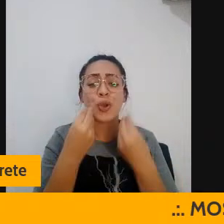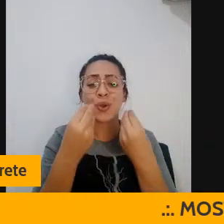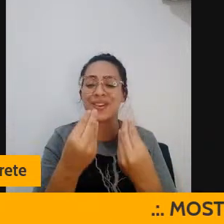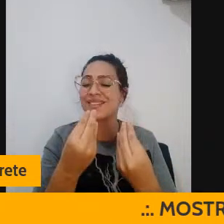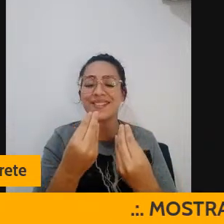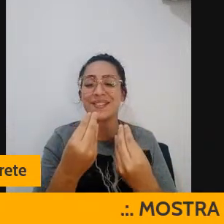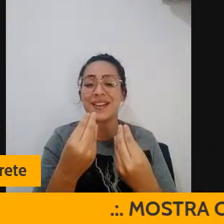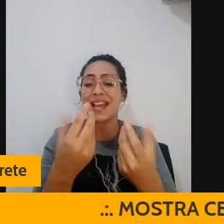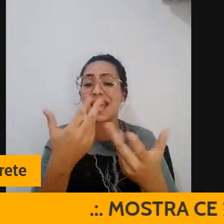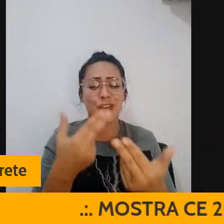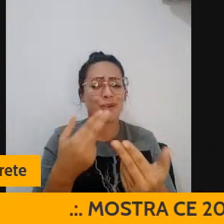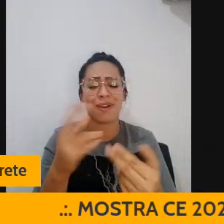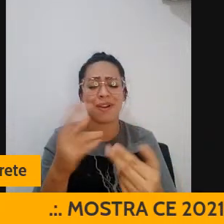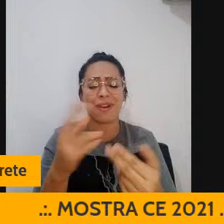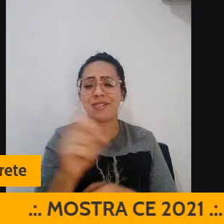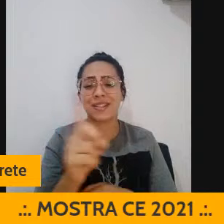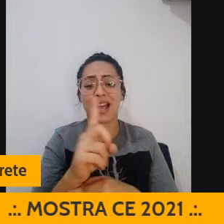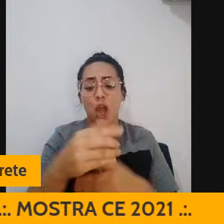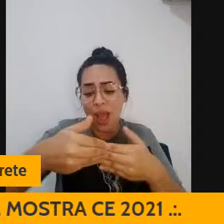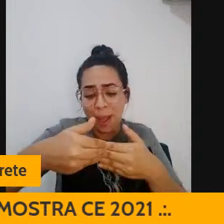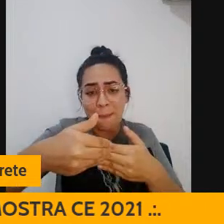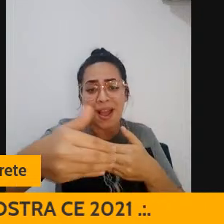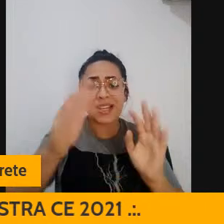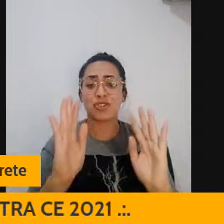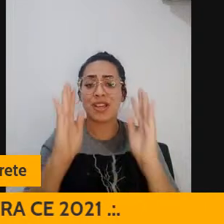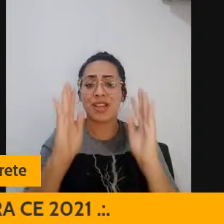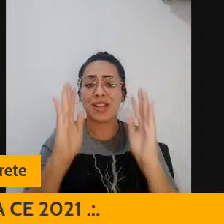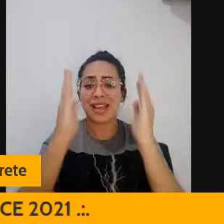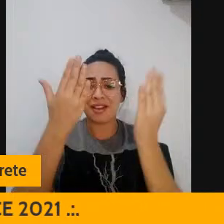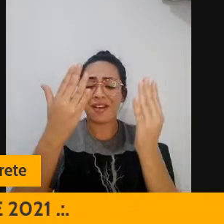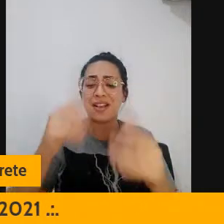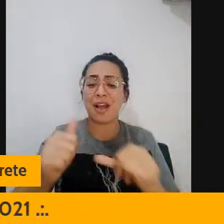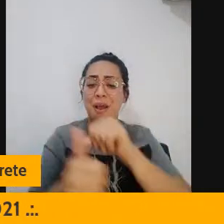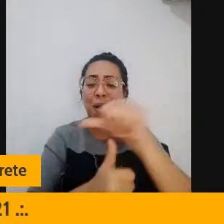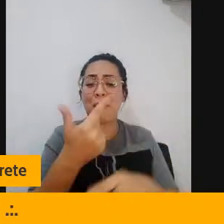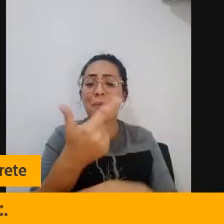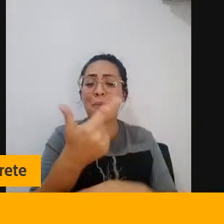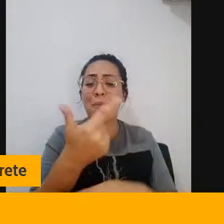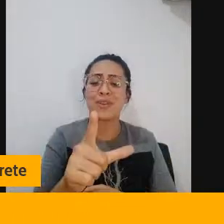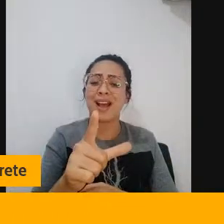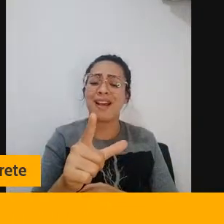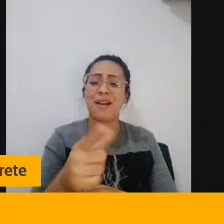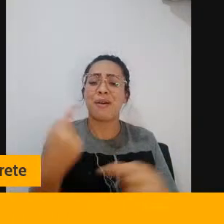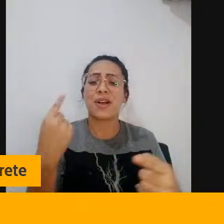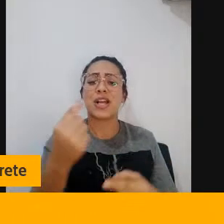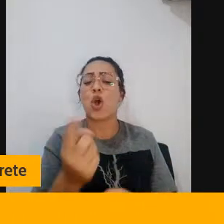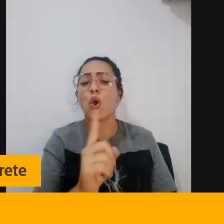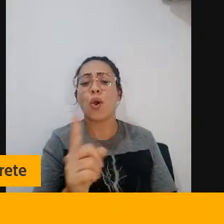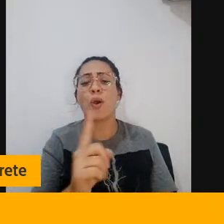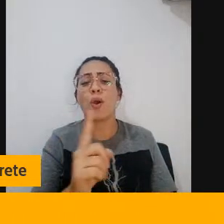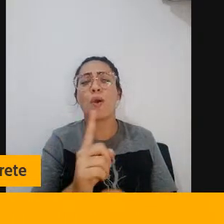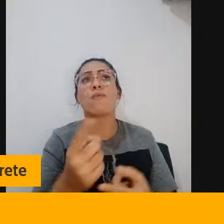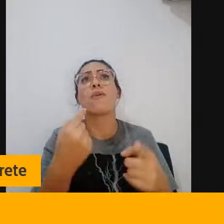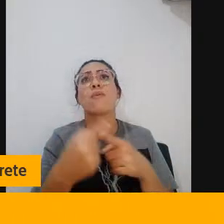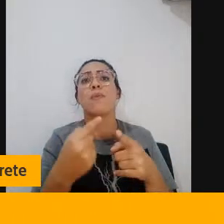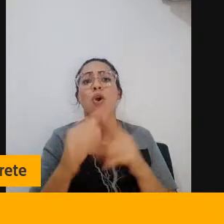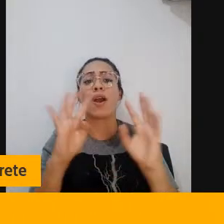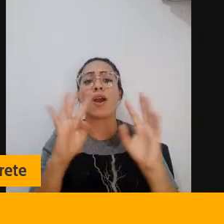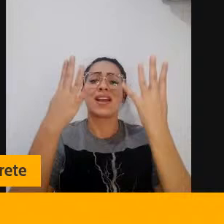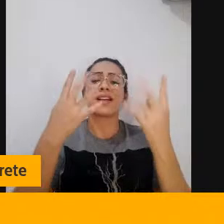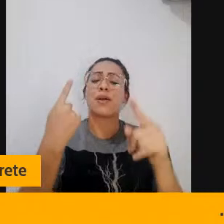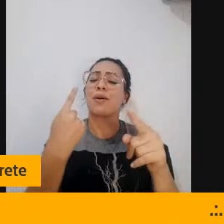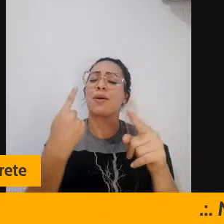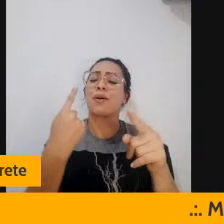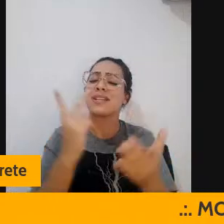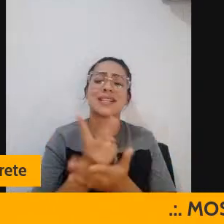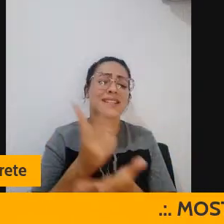a partir dessa mostra, ele é outro. Mas ele é outro não porque nós tivemos um evento, porque eventos nós temos